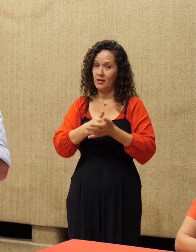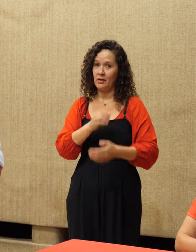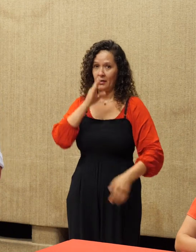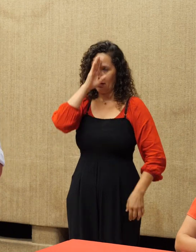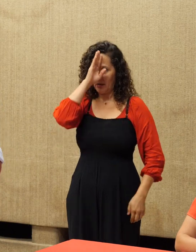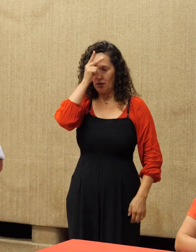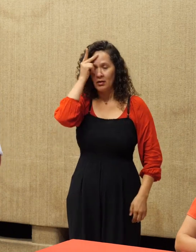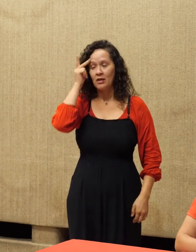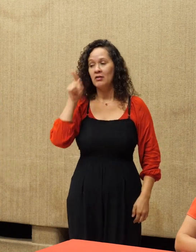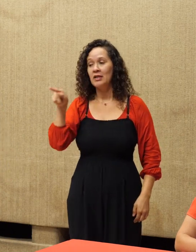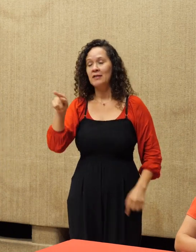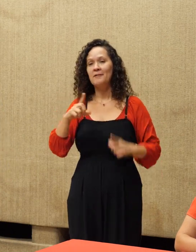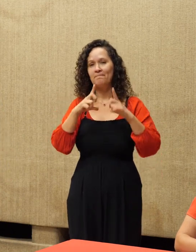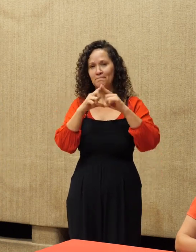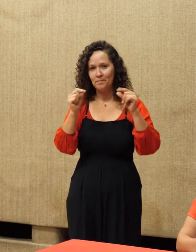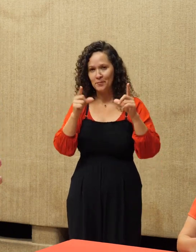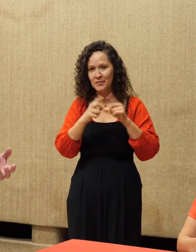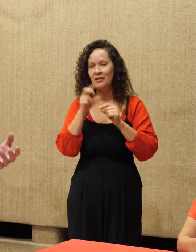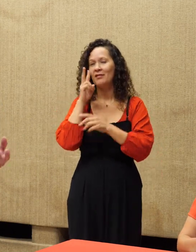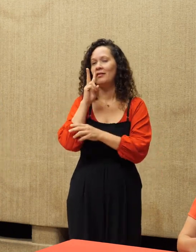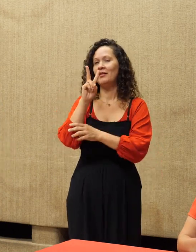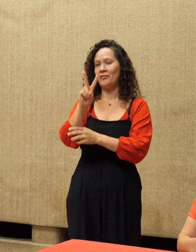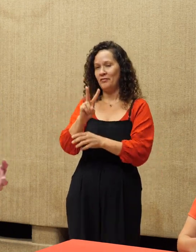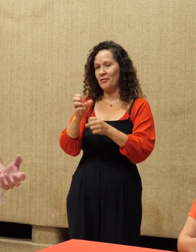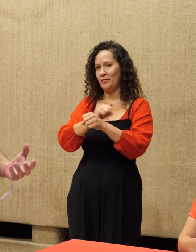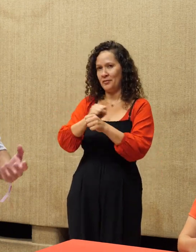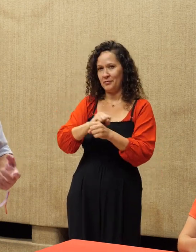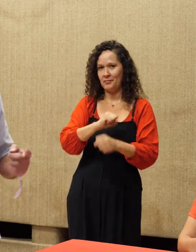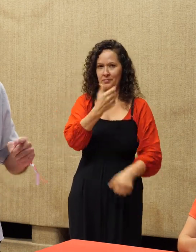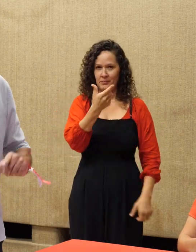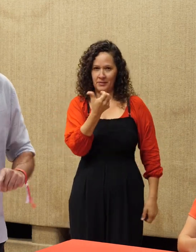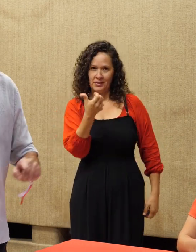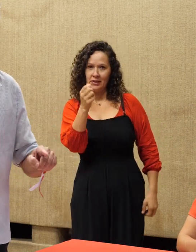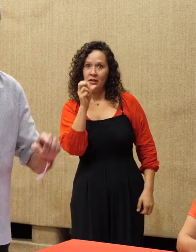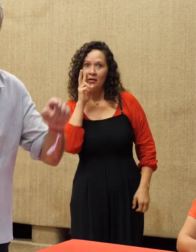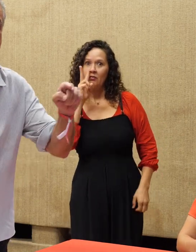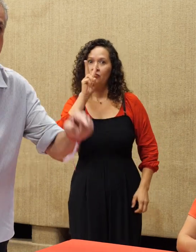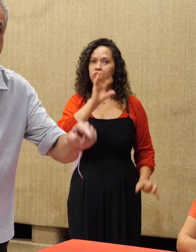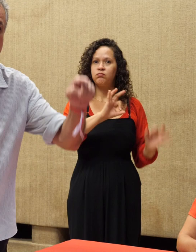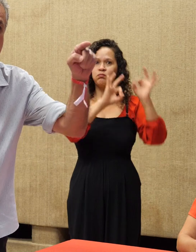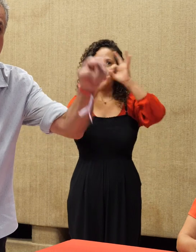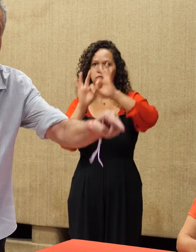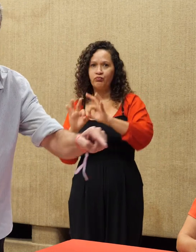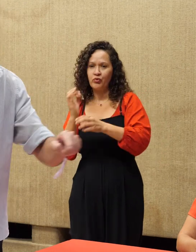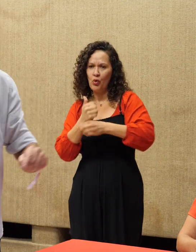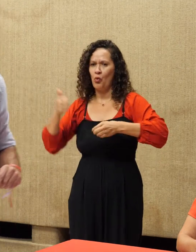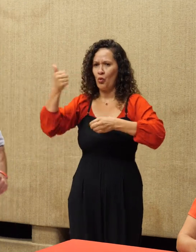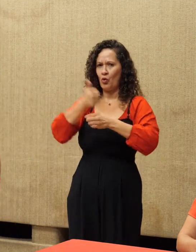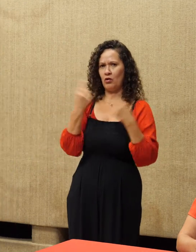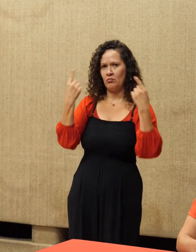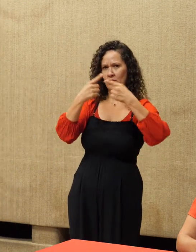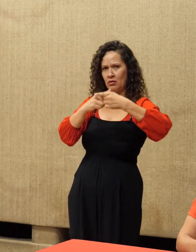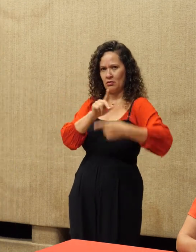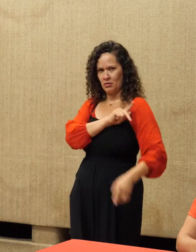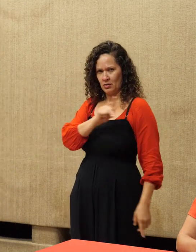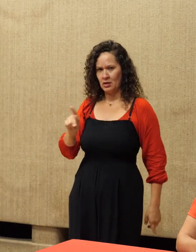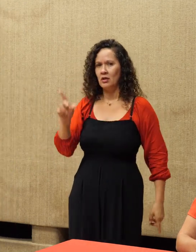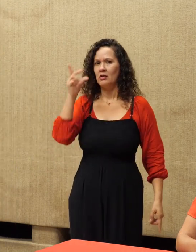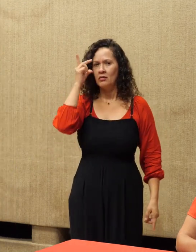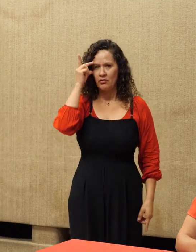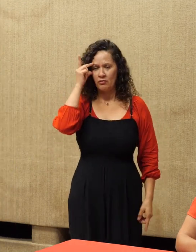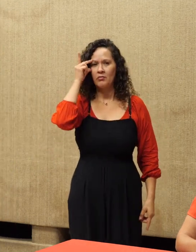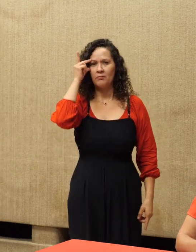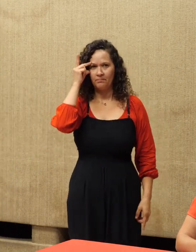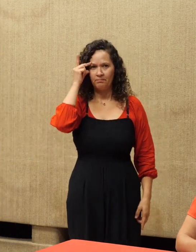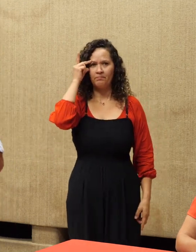particular, quem esteve aqui em Brasília em 2016 e acompanhou o processo de impeachment, de golpe contra a presidente